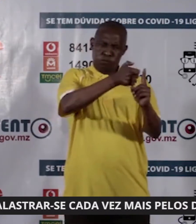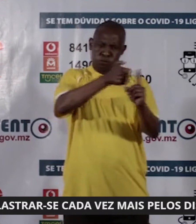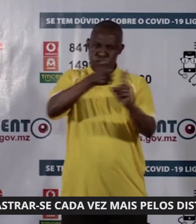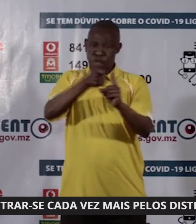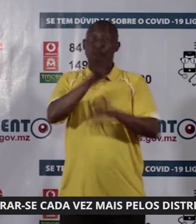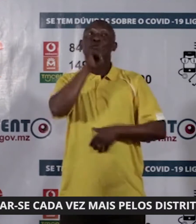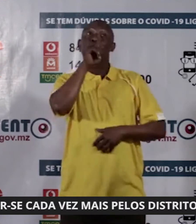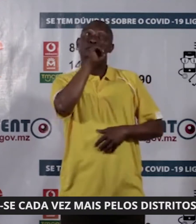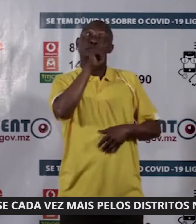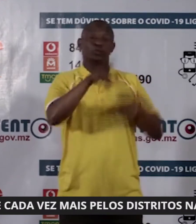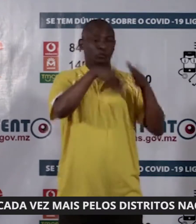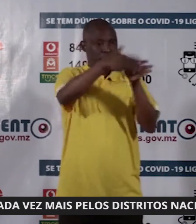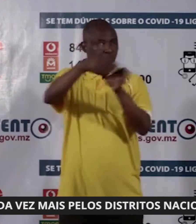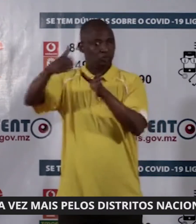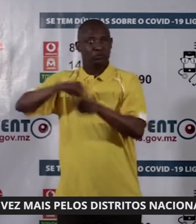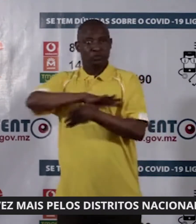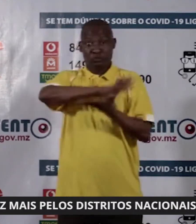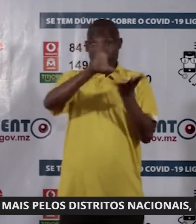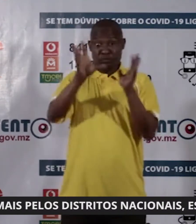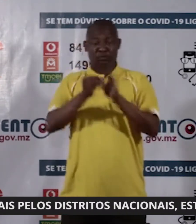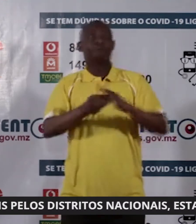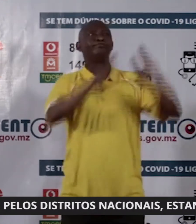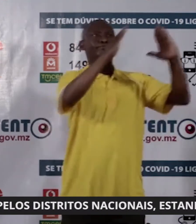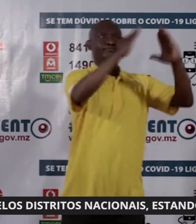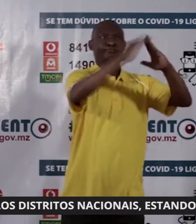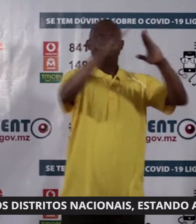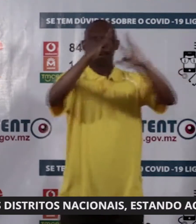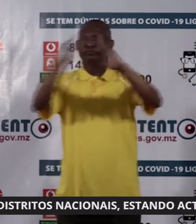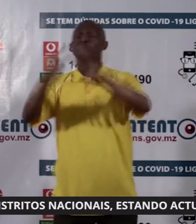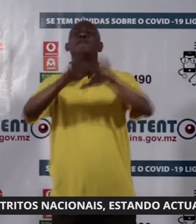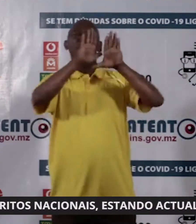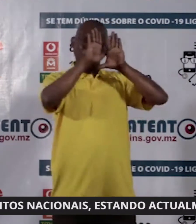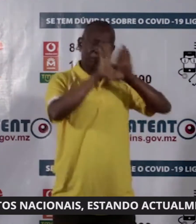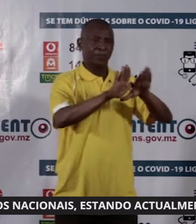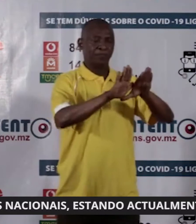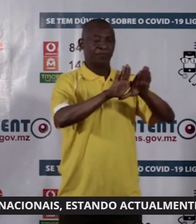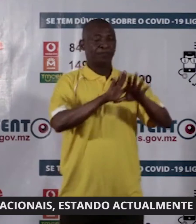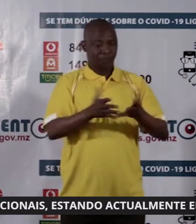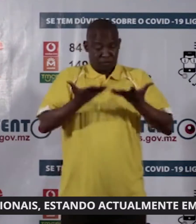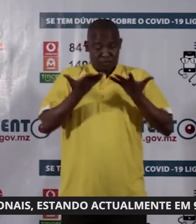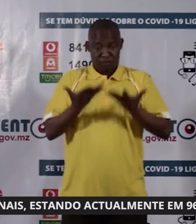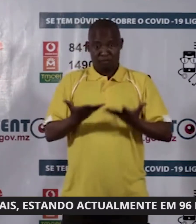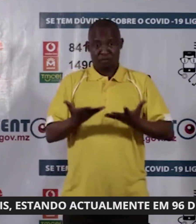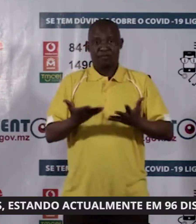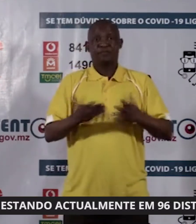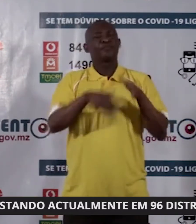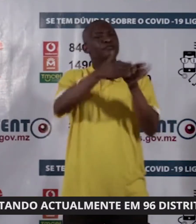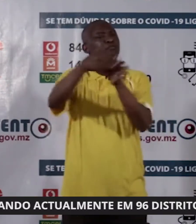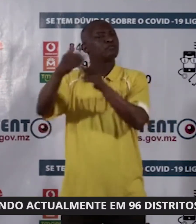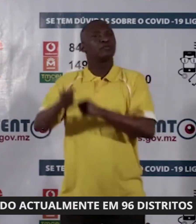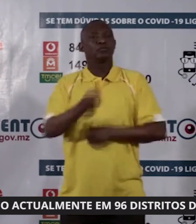28.274 foram submetidas à quarentena domiciliária, estando neste momento